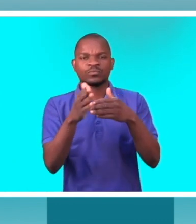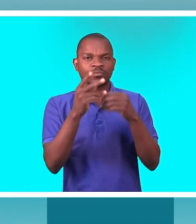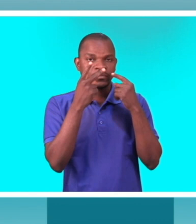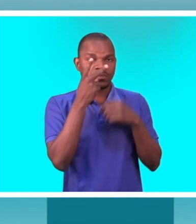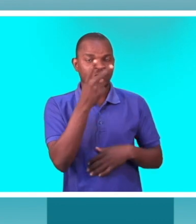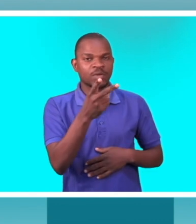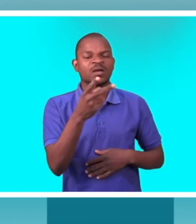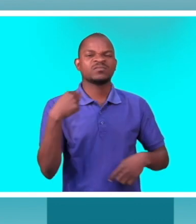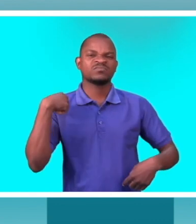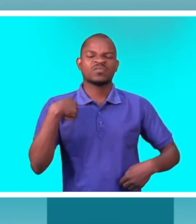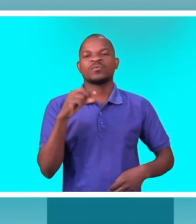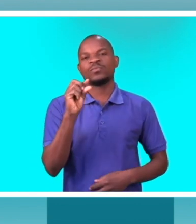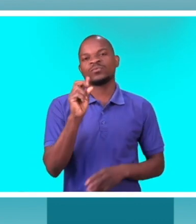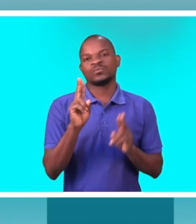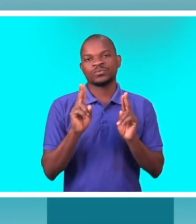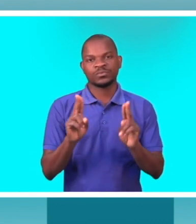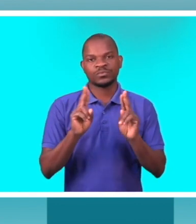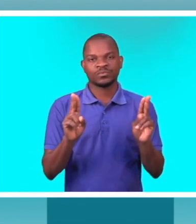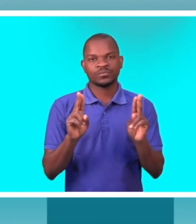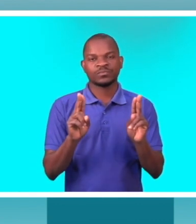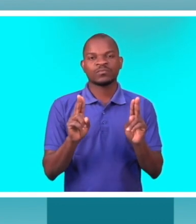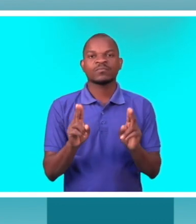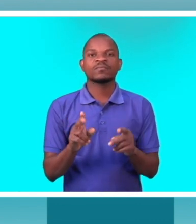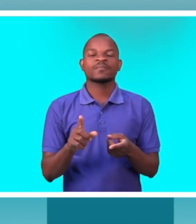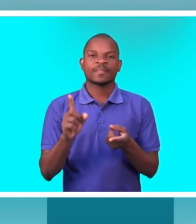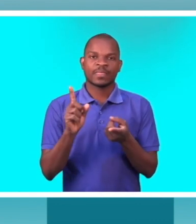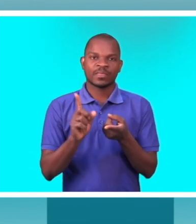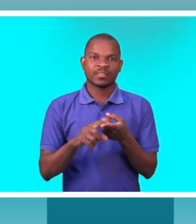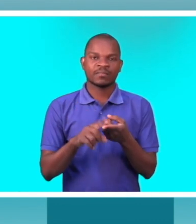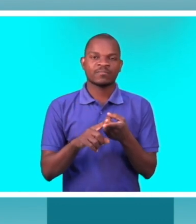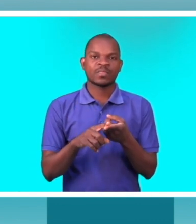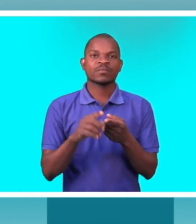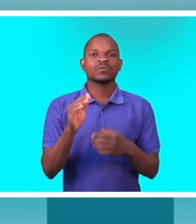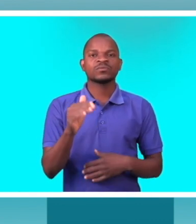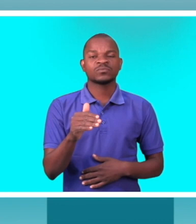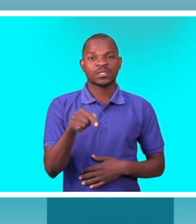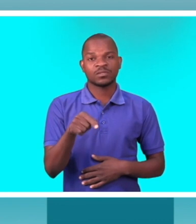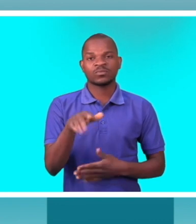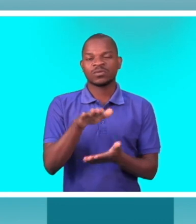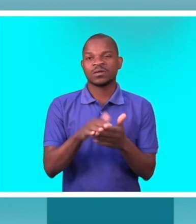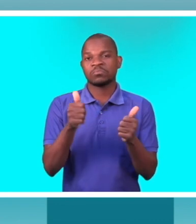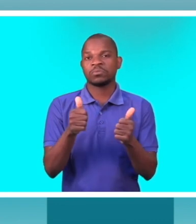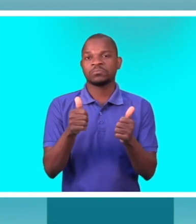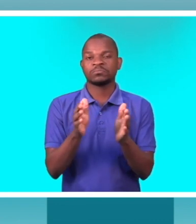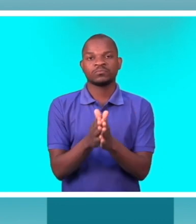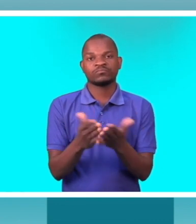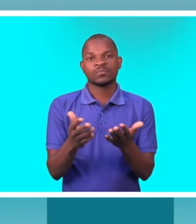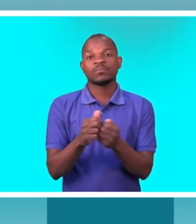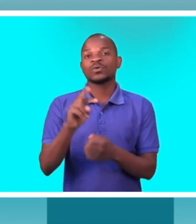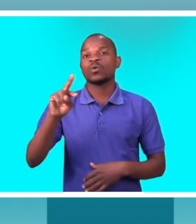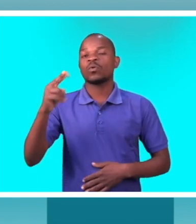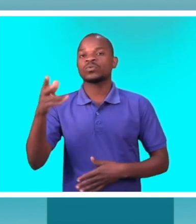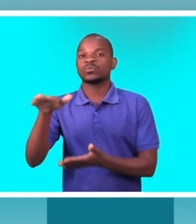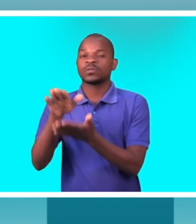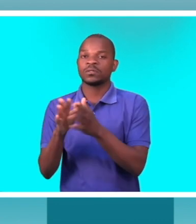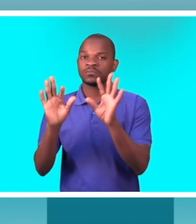imagina, sofreu um pouco só Sofreu um pouco? Ah, sim Sim, esse aqui não uma boa situação Só que nós não temos outra situação de viver Porque